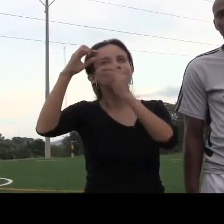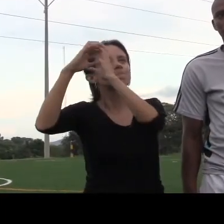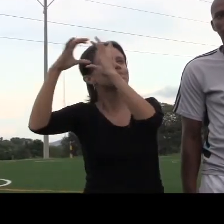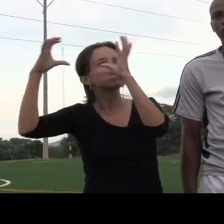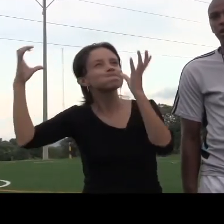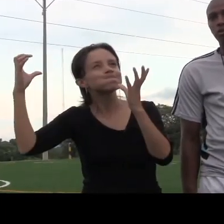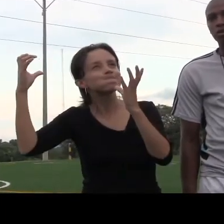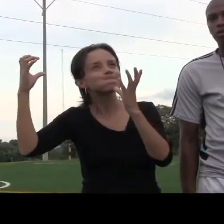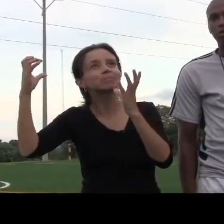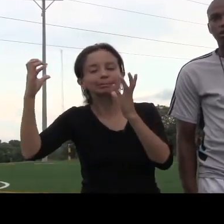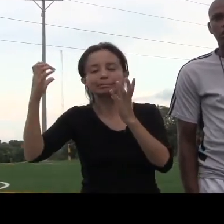Nos reunimos,